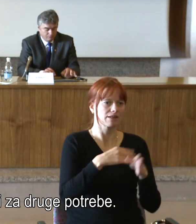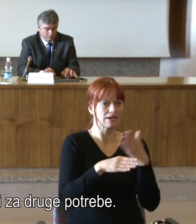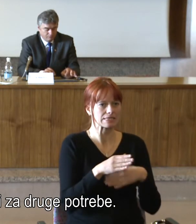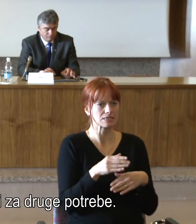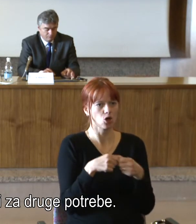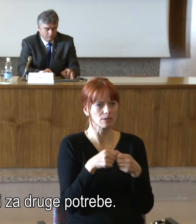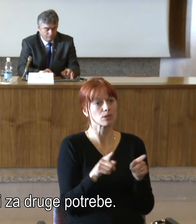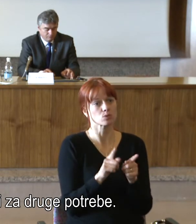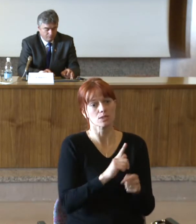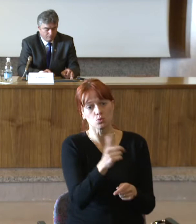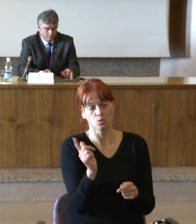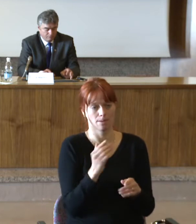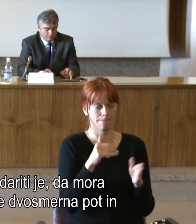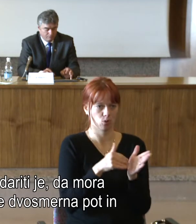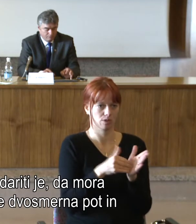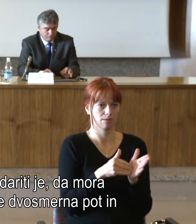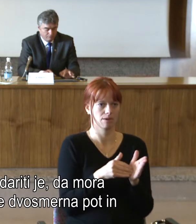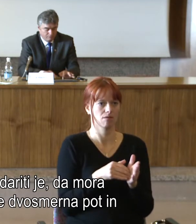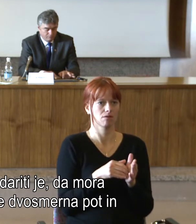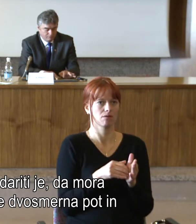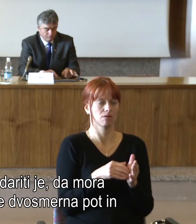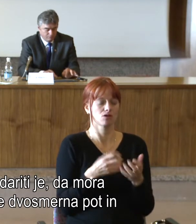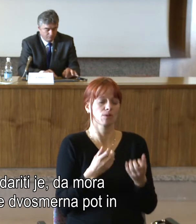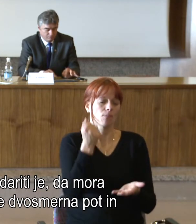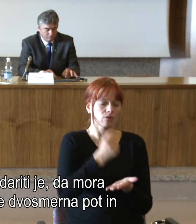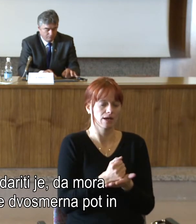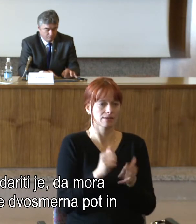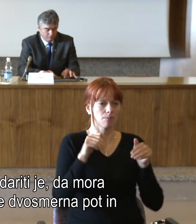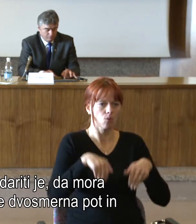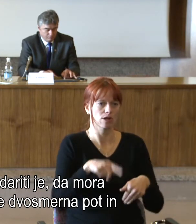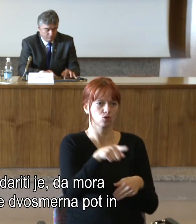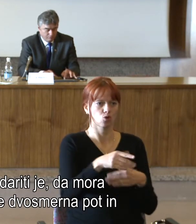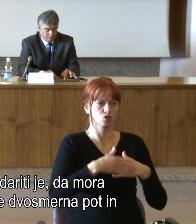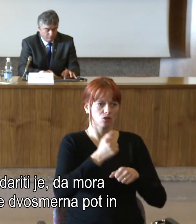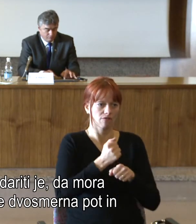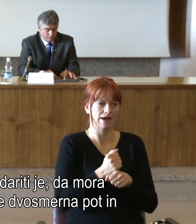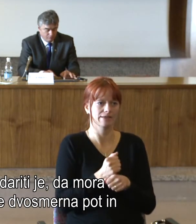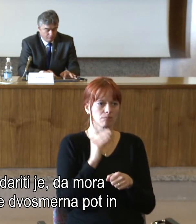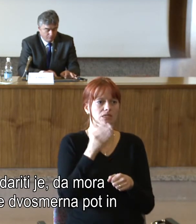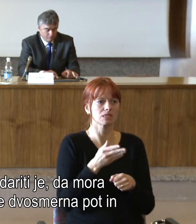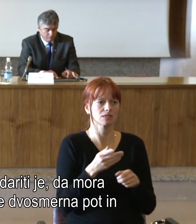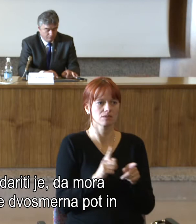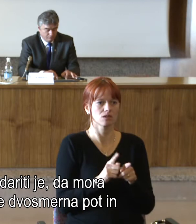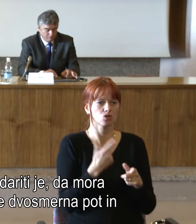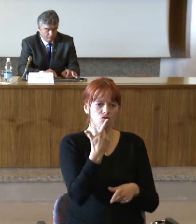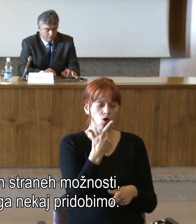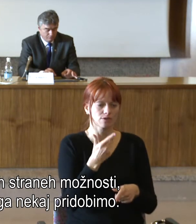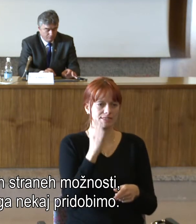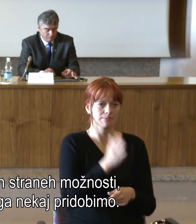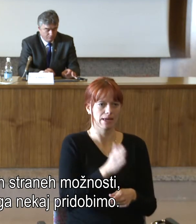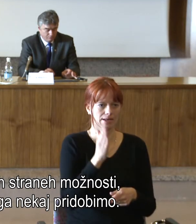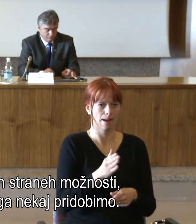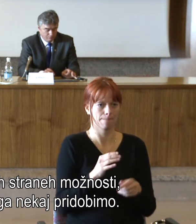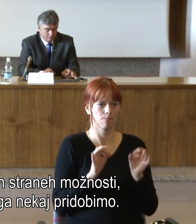tudi za druge potrebe. Tisto, kar hočem poudariti, je, da mora to sodelovanje biti dvosmerna pot in